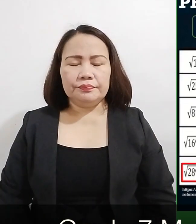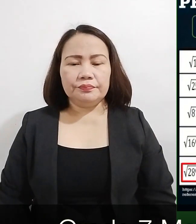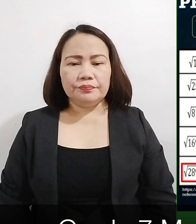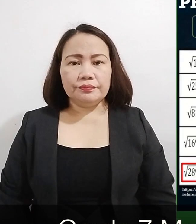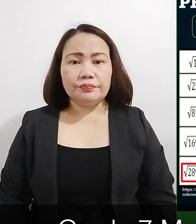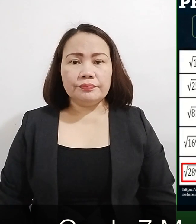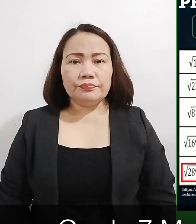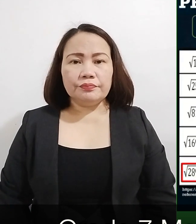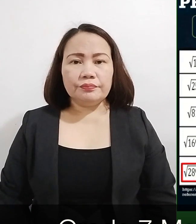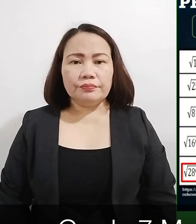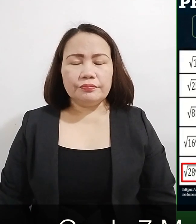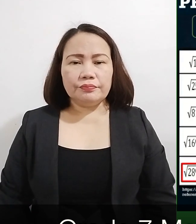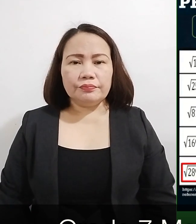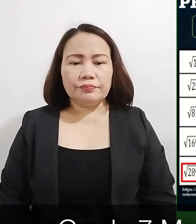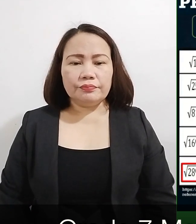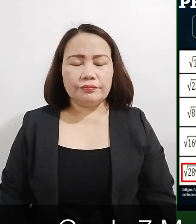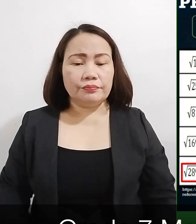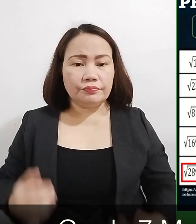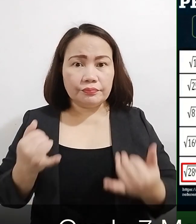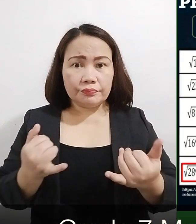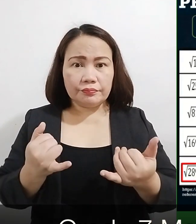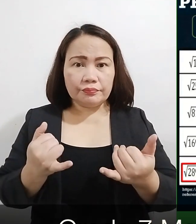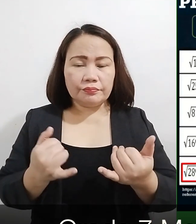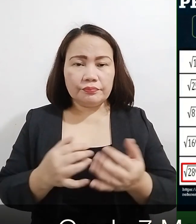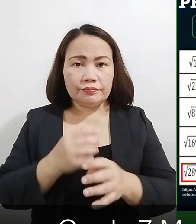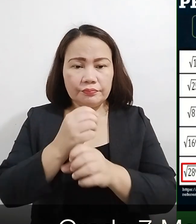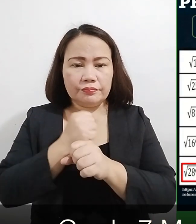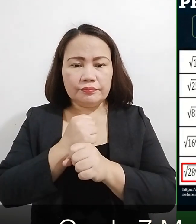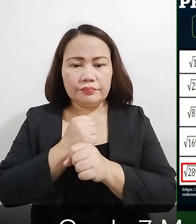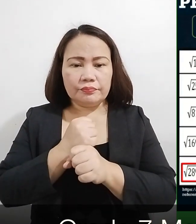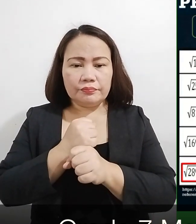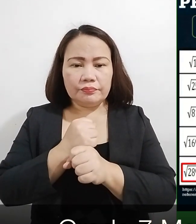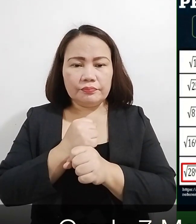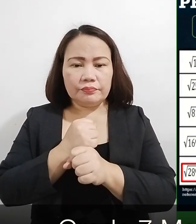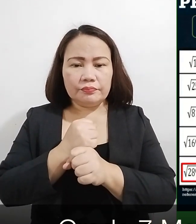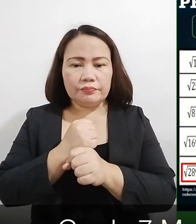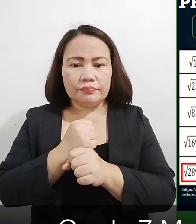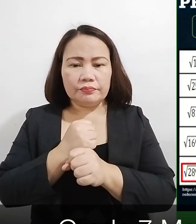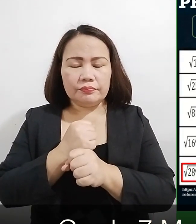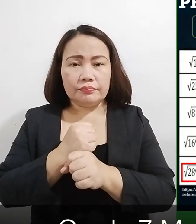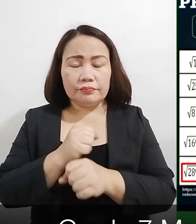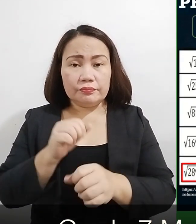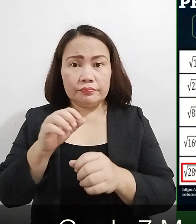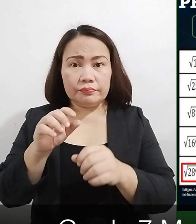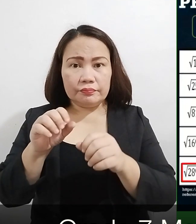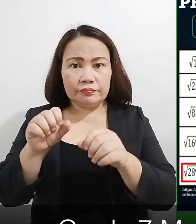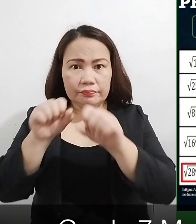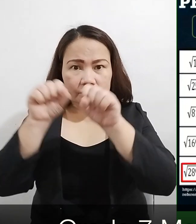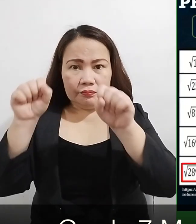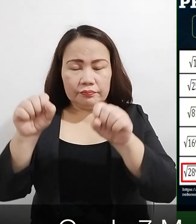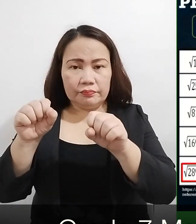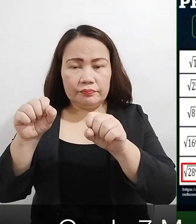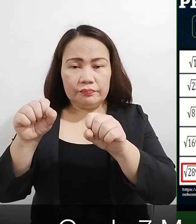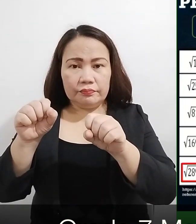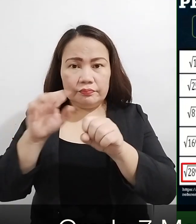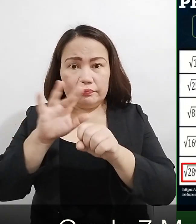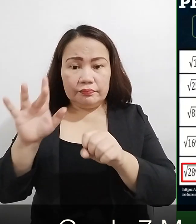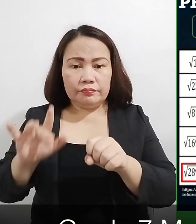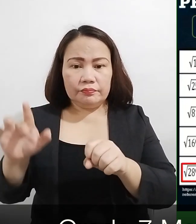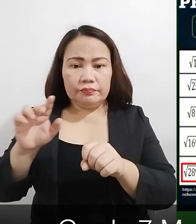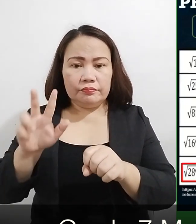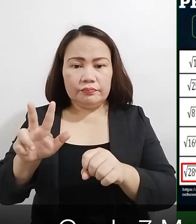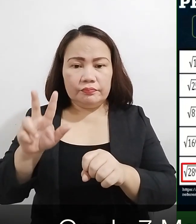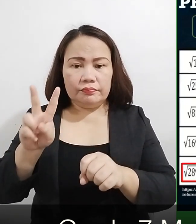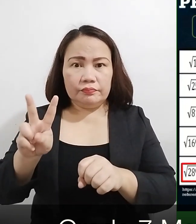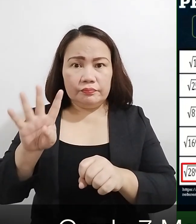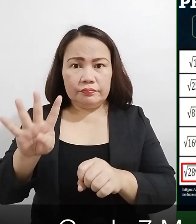negative. Okay? So, may negative po tayo. Now, so makukuha na natin siya. Square root of 324